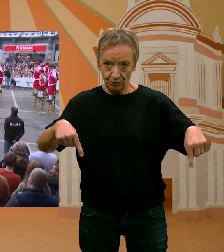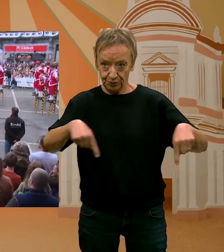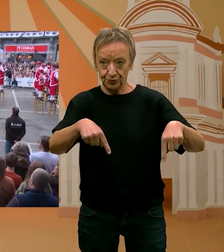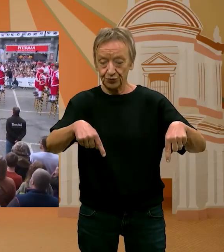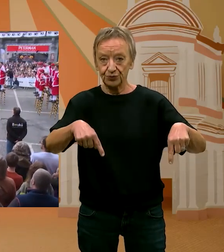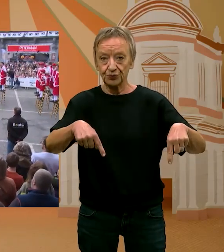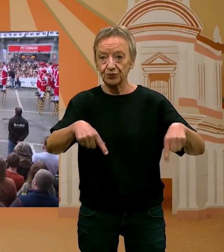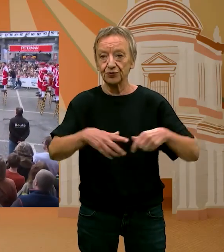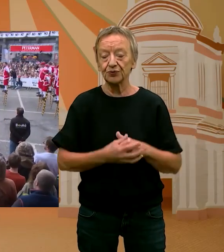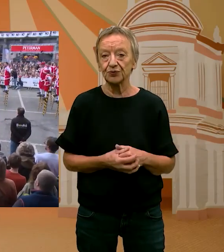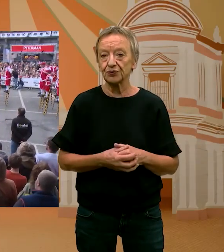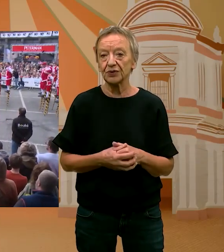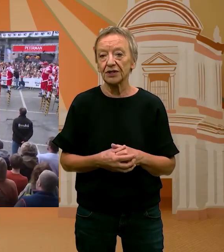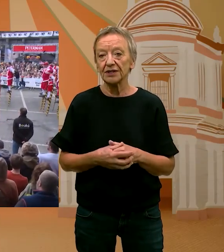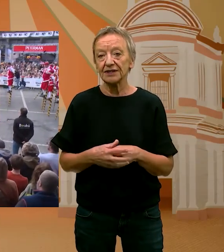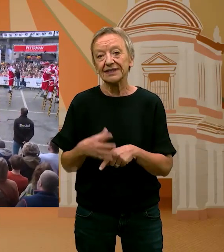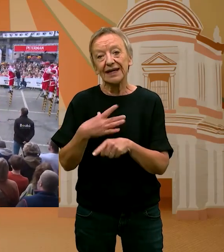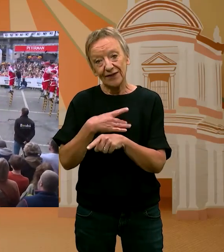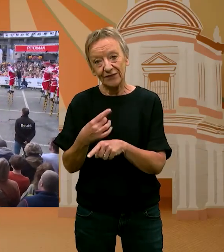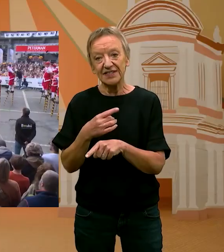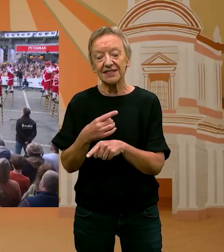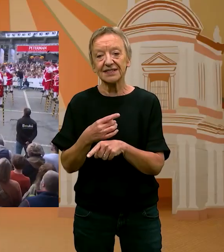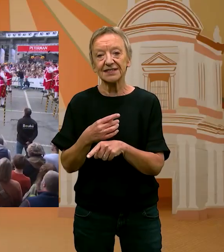de Claude Wilmar, pour qui nous allons marquer une courte minute de